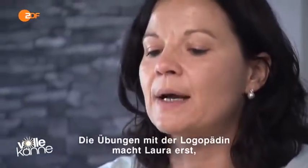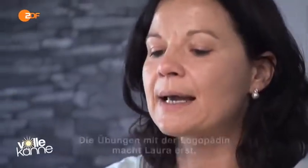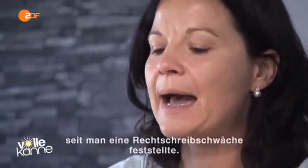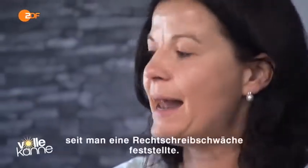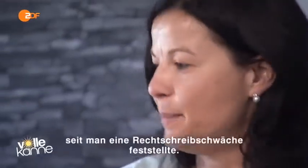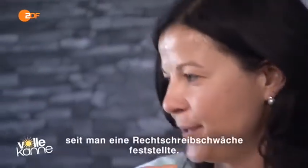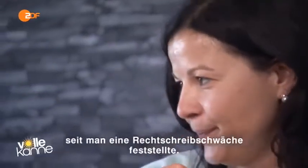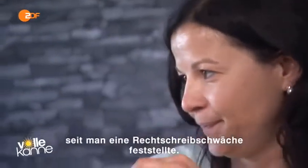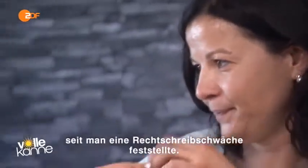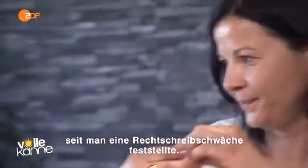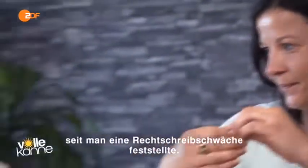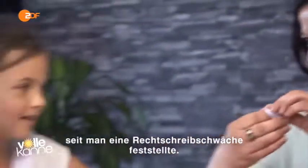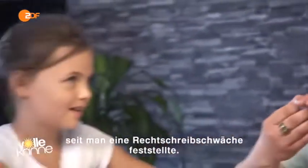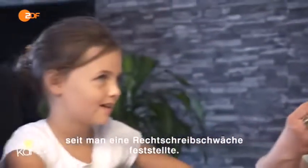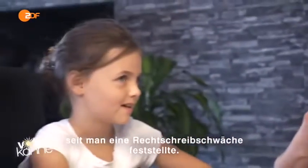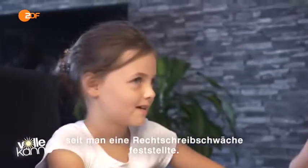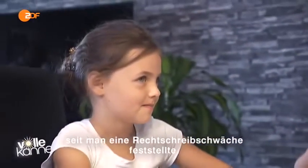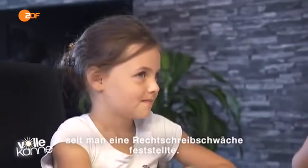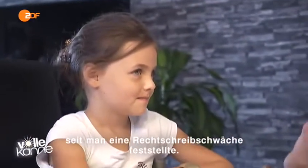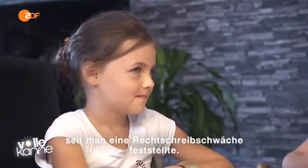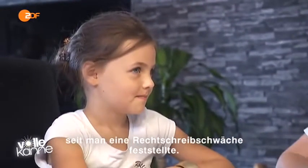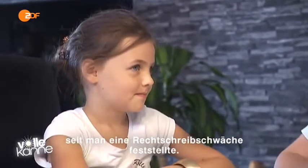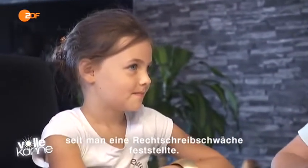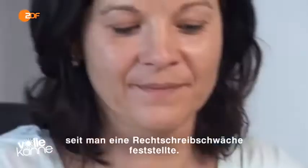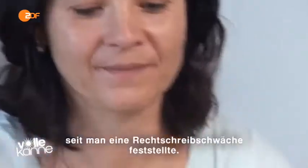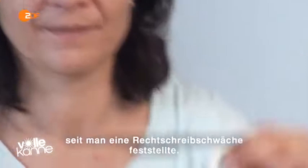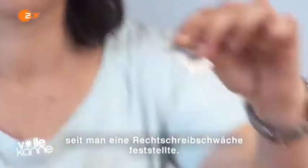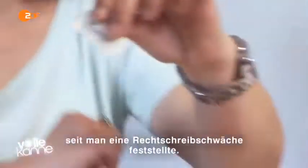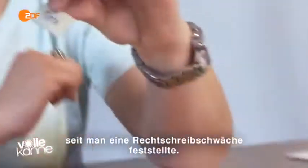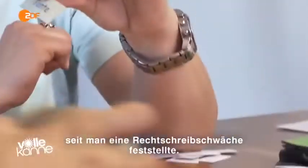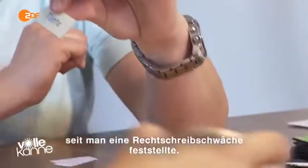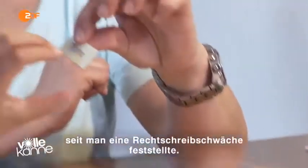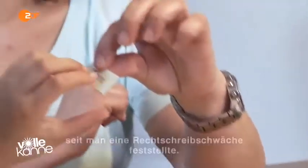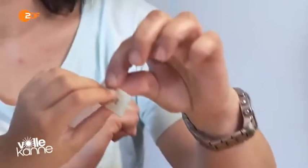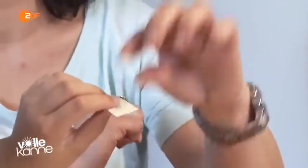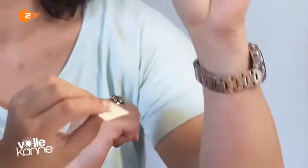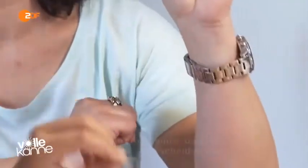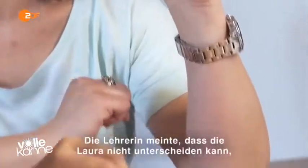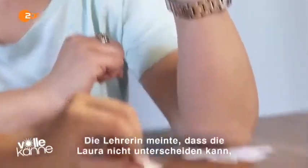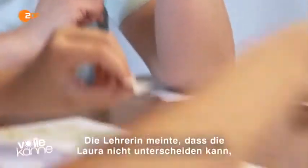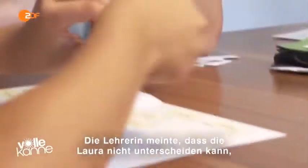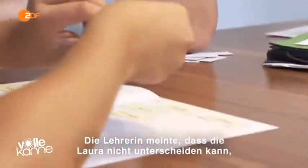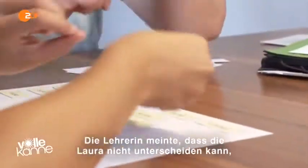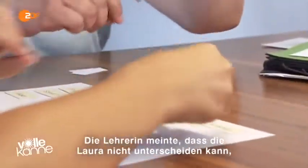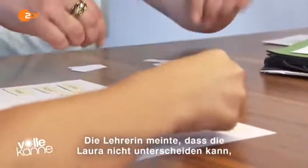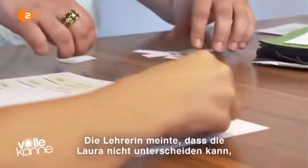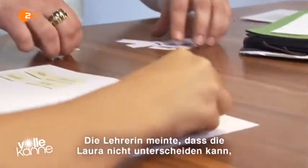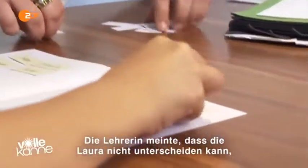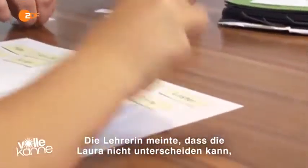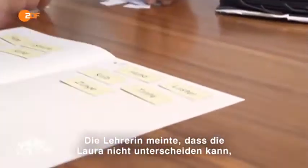Die Übungen mit der Logopädin macht Laura erst, seit man eine Rechtschreibschwäche feststellte. Die Lehrerin meinte, dass die Laura nicht unterscheiden